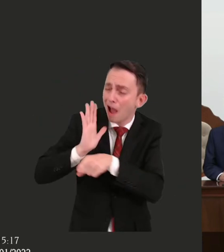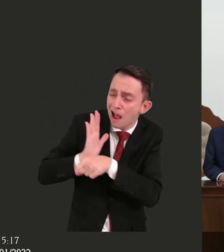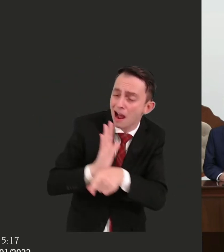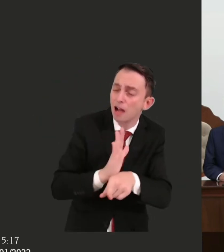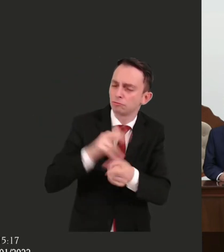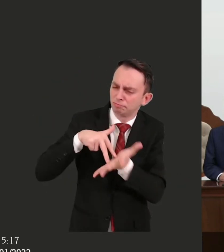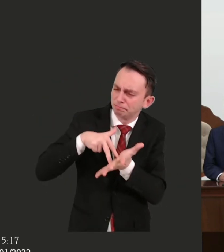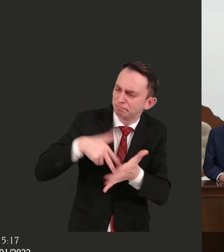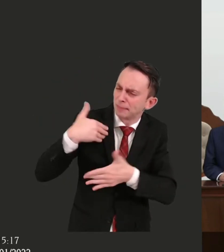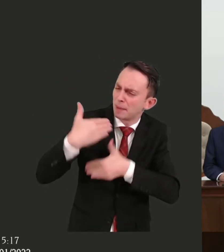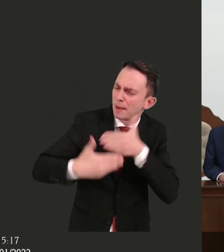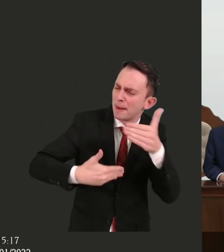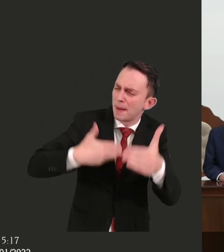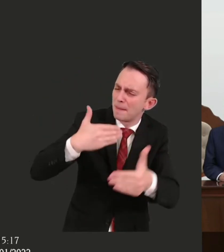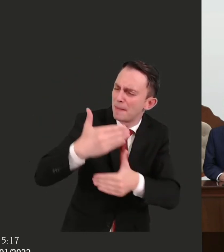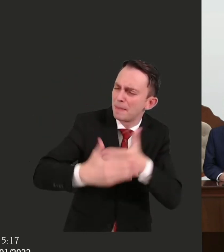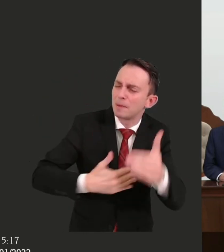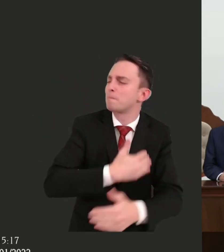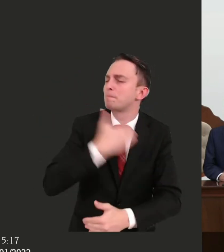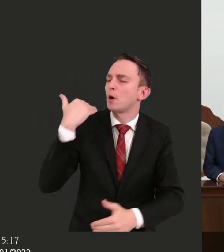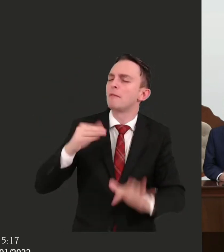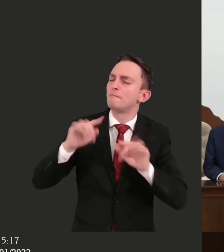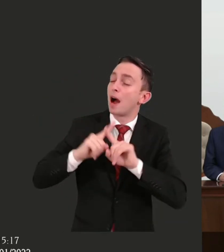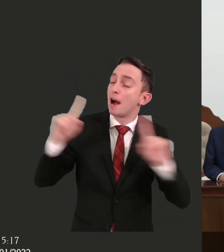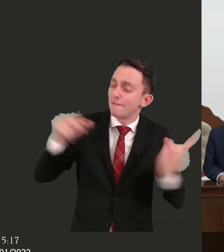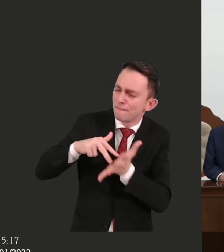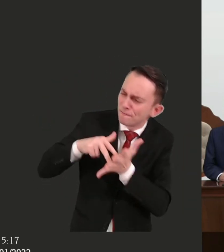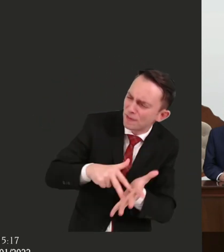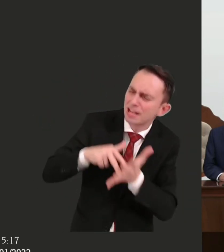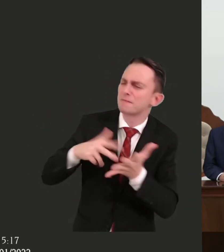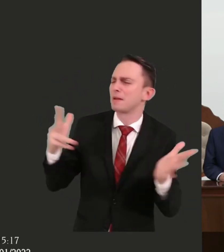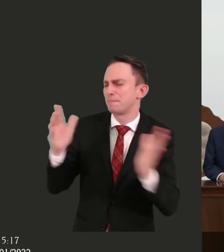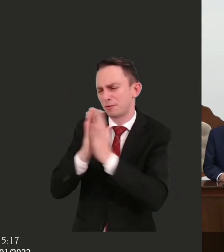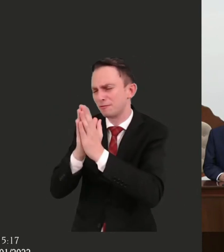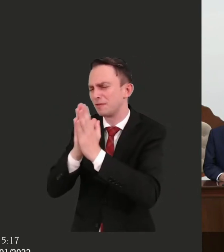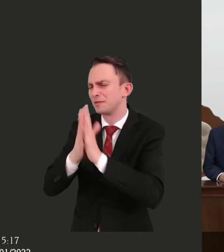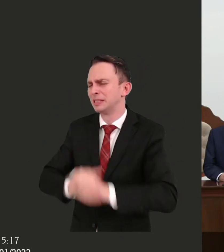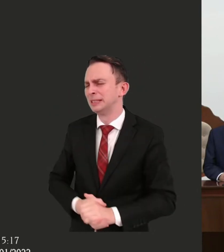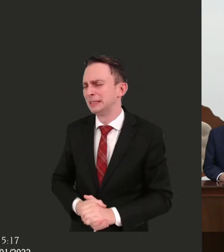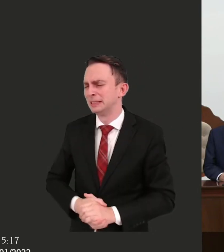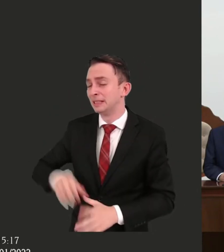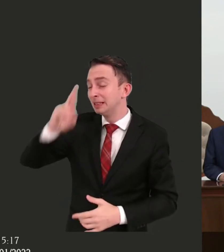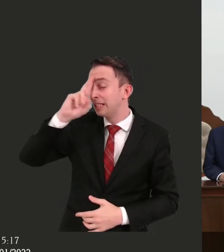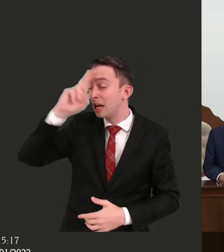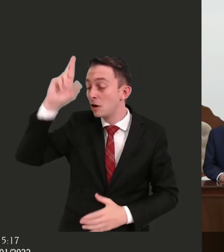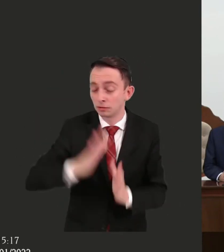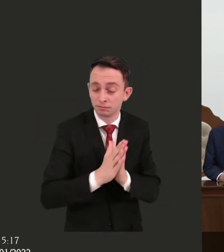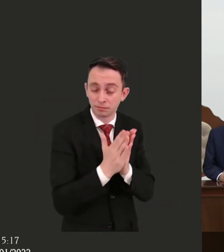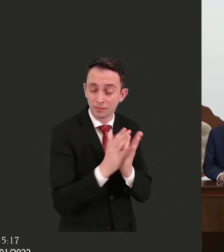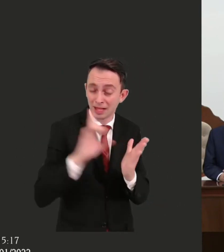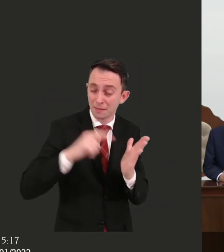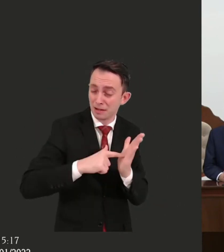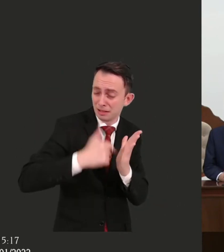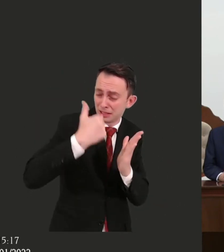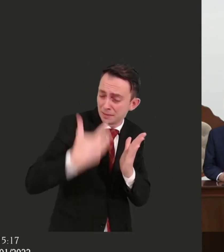nossa vida. Derrama os dons que estão na Tua palavra, Senhor, a caridade, o amor, a paciência,